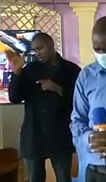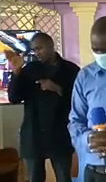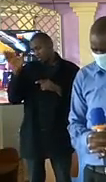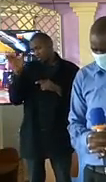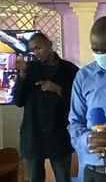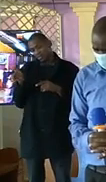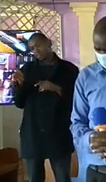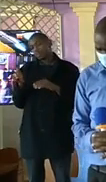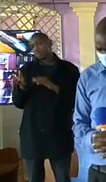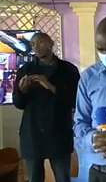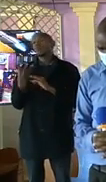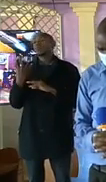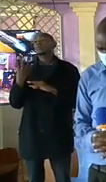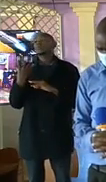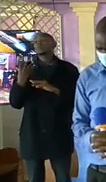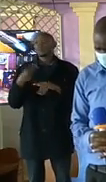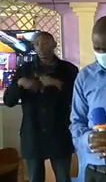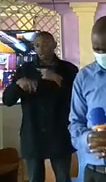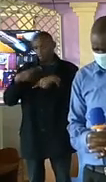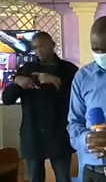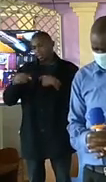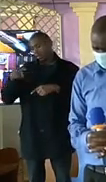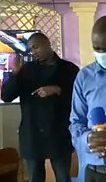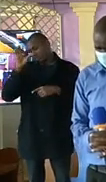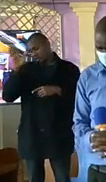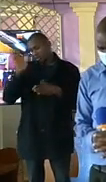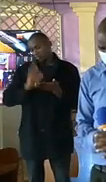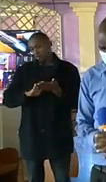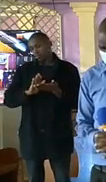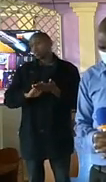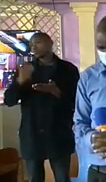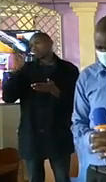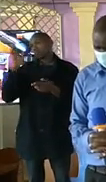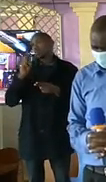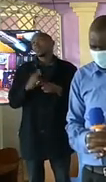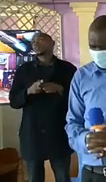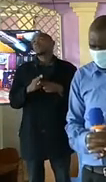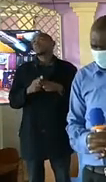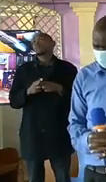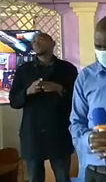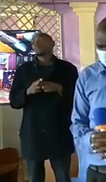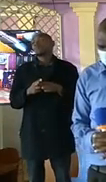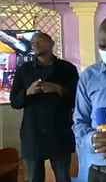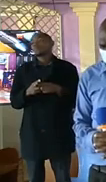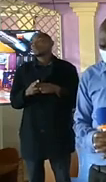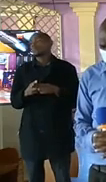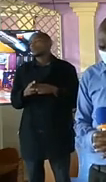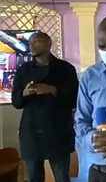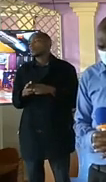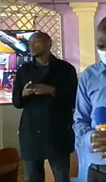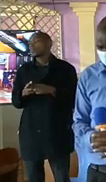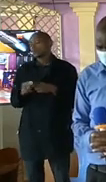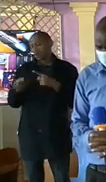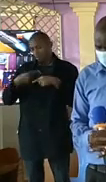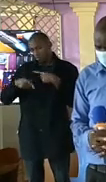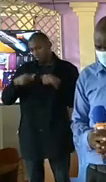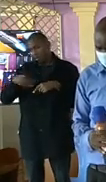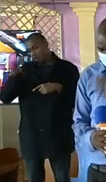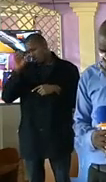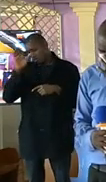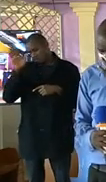roro gai. Tugiuka mwathani gukumia gai. Tugiuka gukwirira muthamaki. Tugiuka mwathani